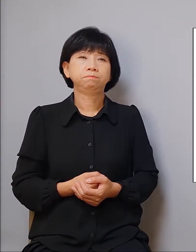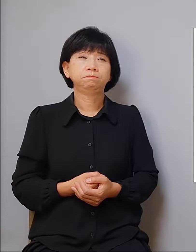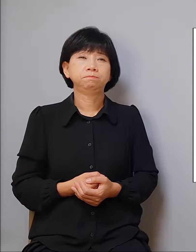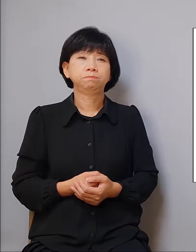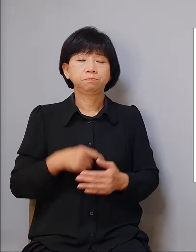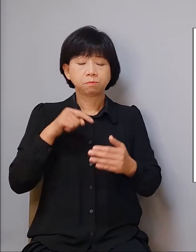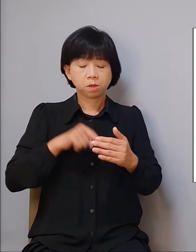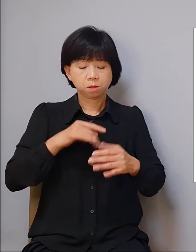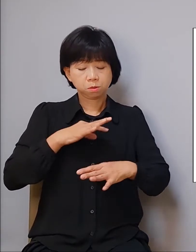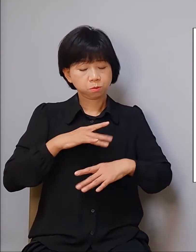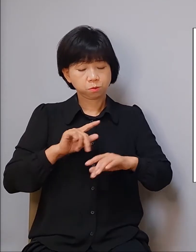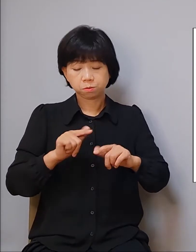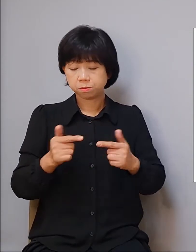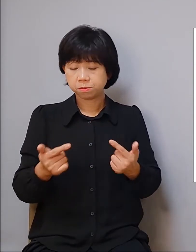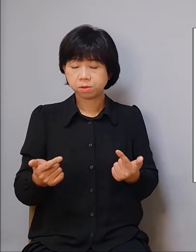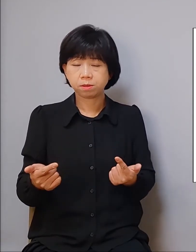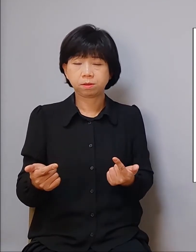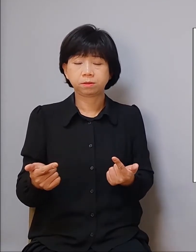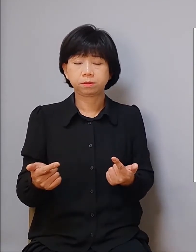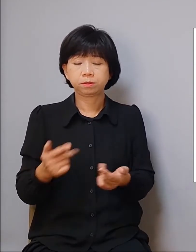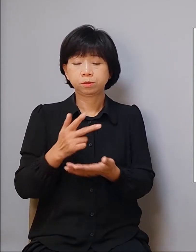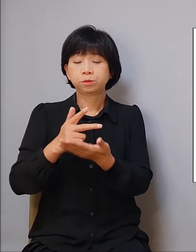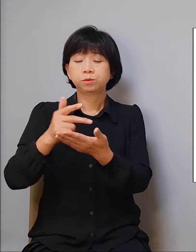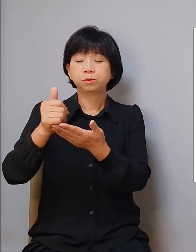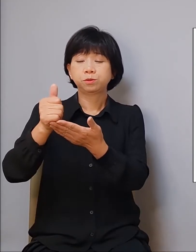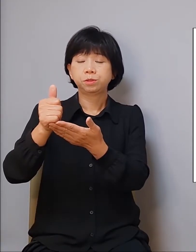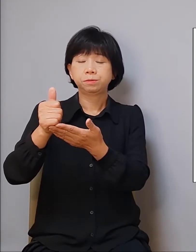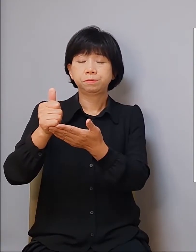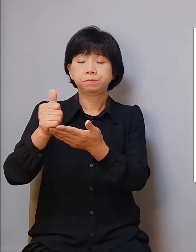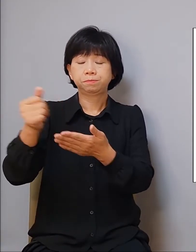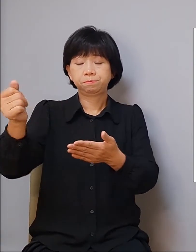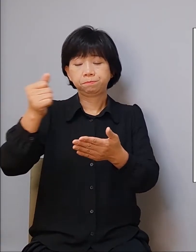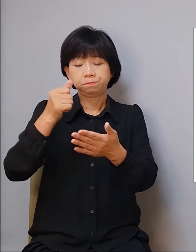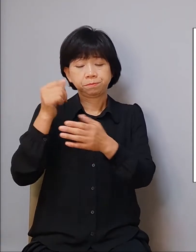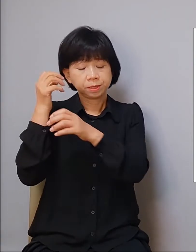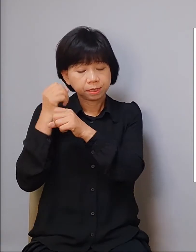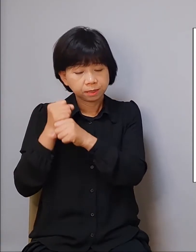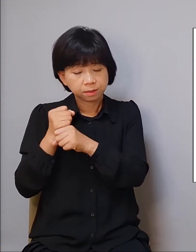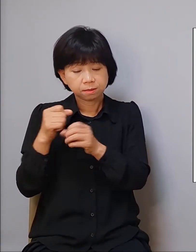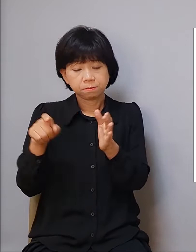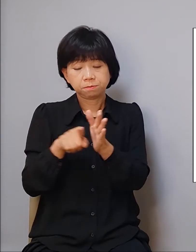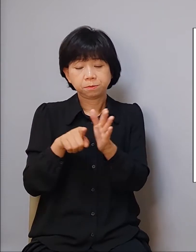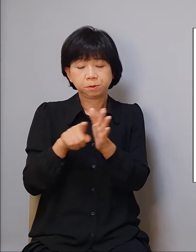내 안에 두려움이 아닌 주님을 의지하는 믿음을 구하오니